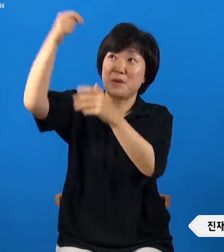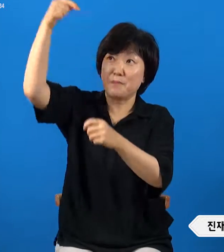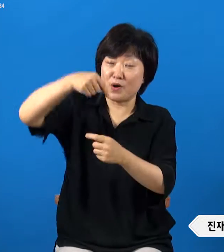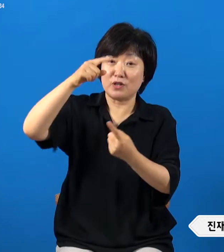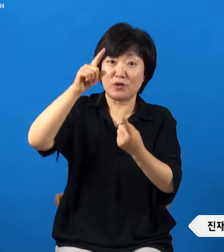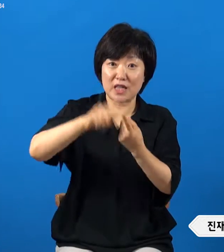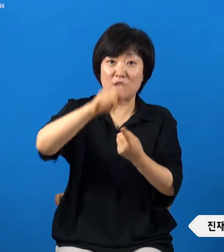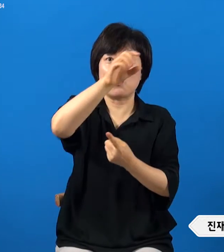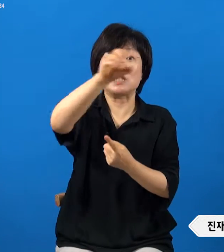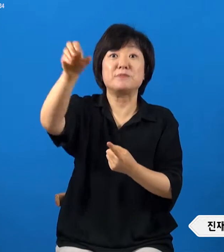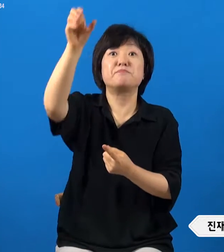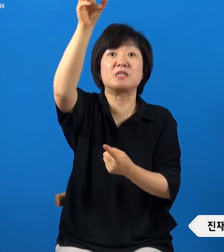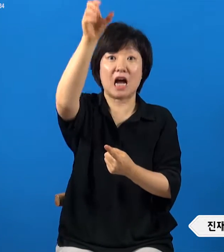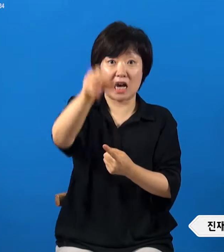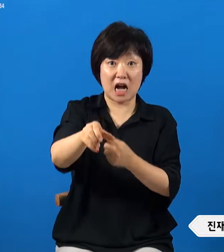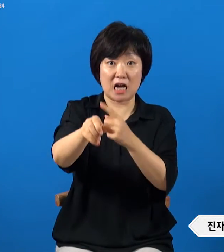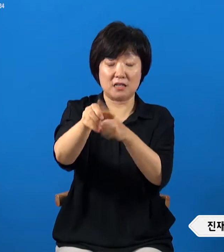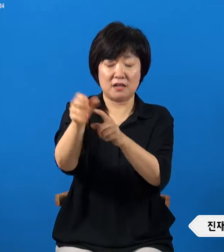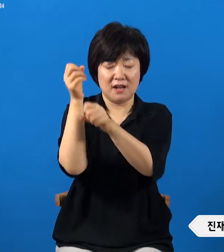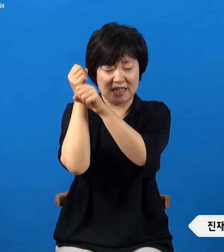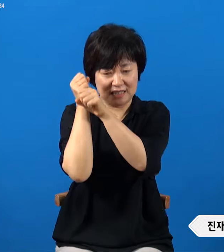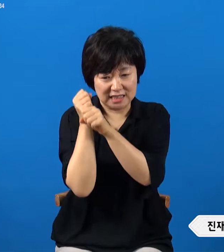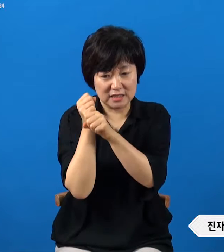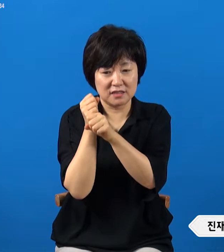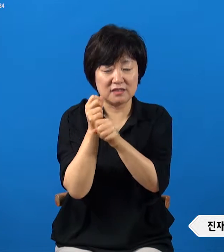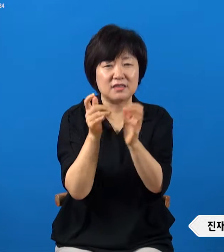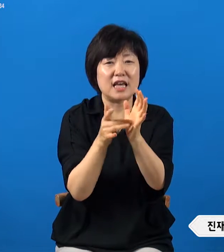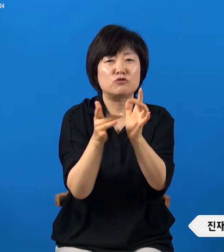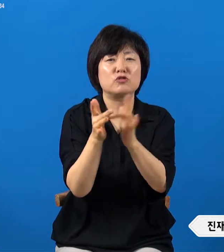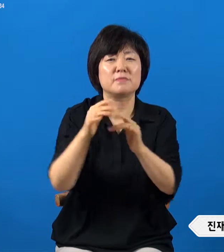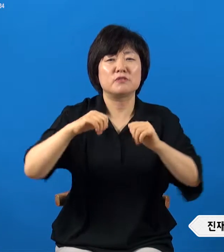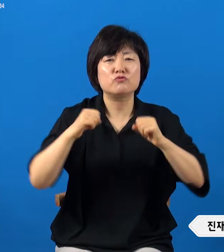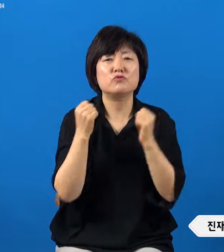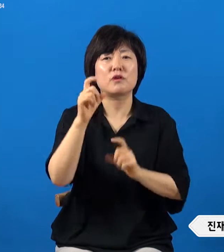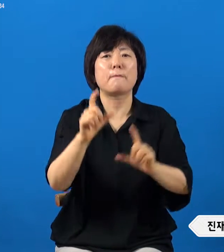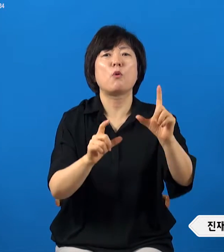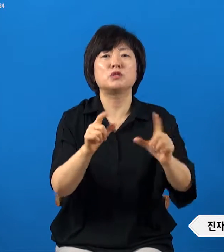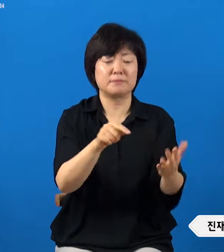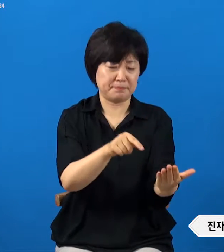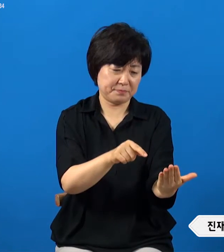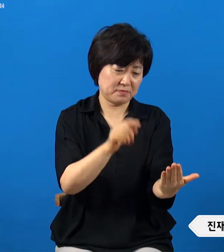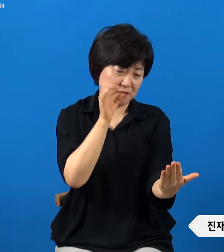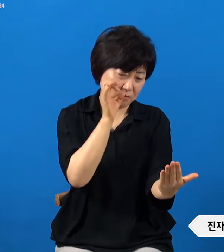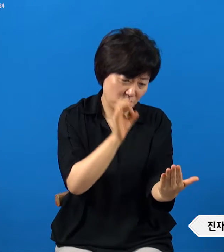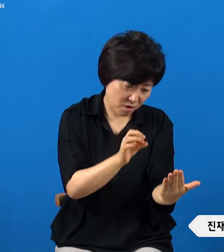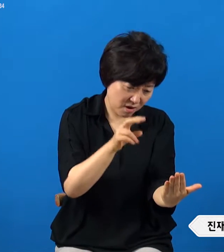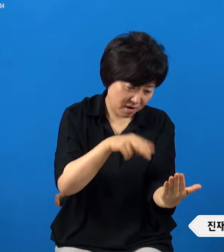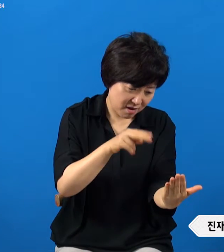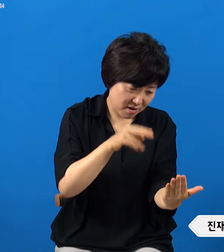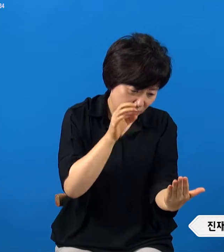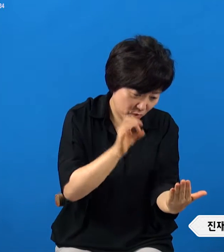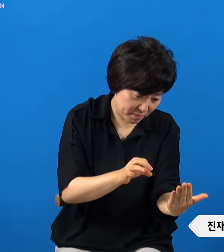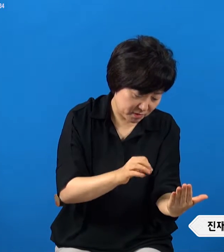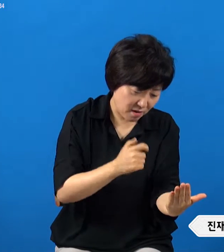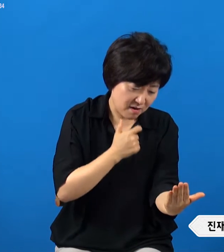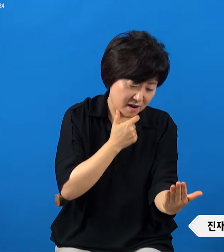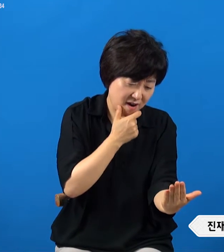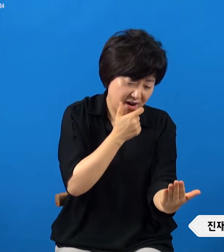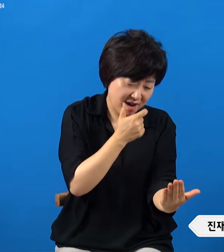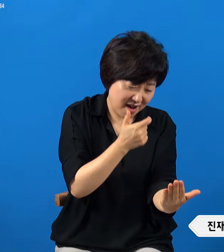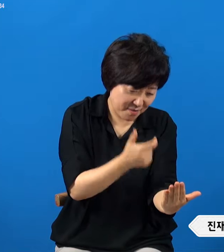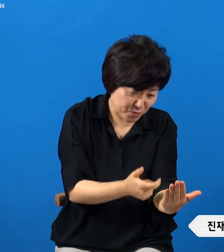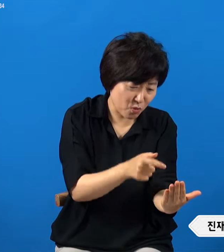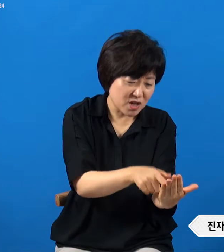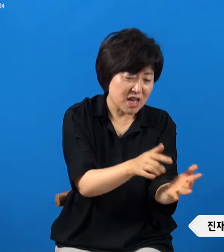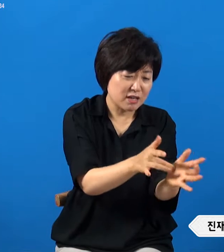은혜가 아니었더라면 우리가 어떻게 죄사함을 받을 수 있었습니까? 진정 그 은혜에 감사합니다. 그리고